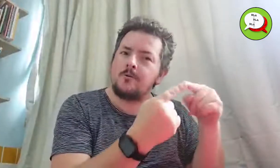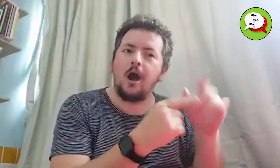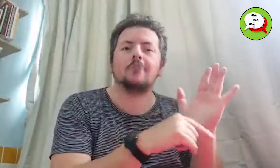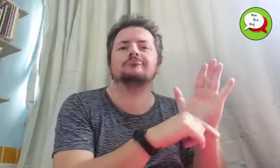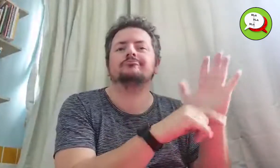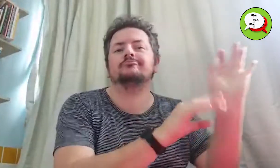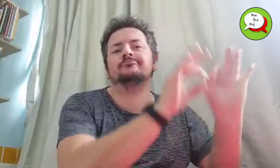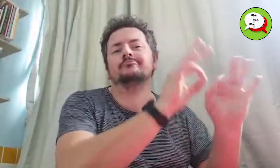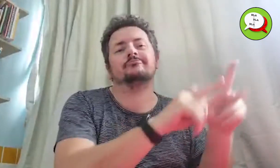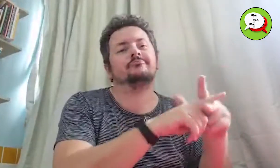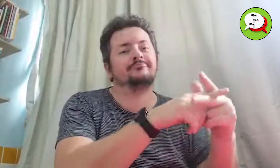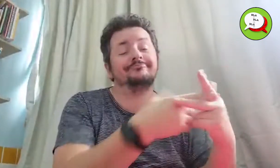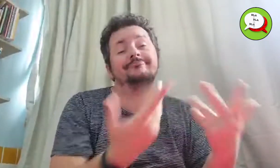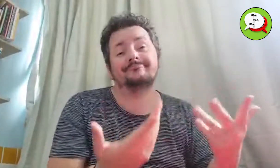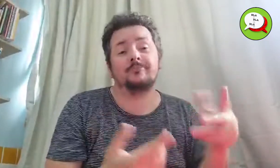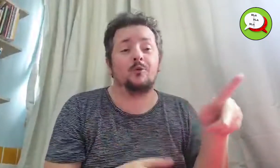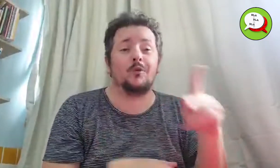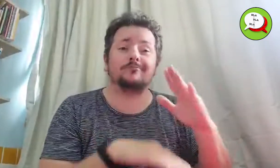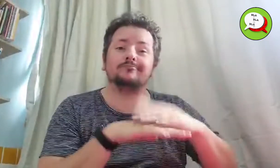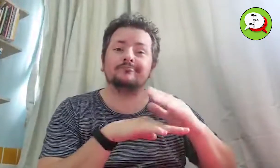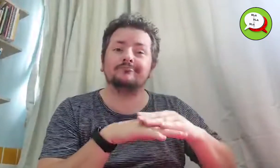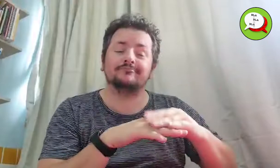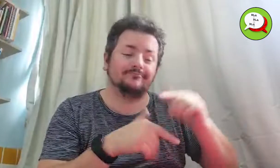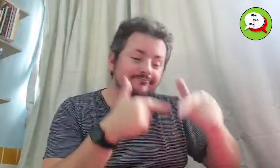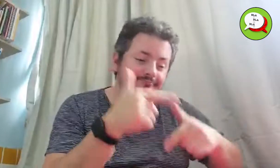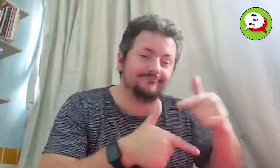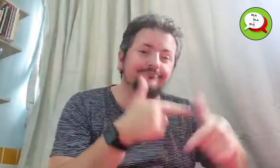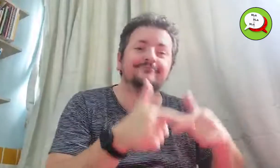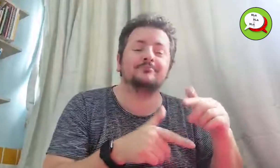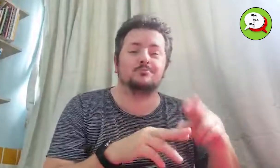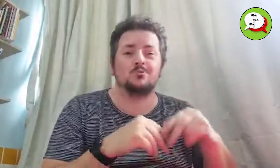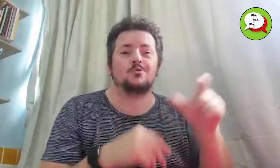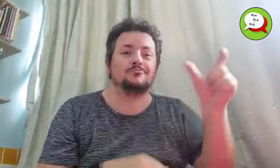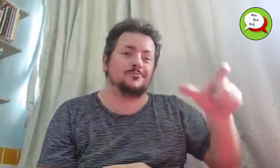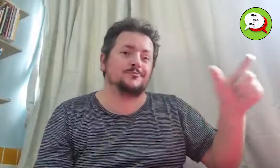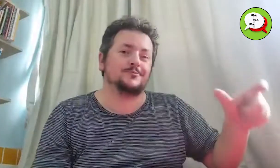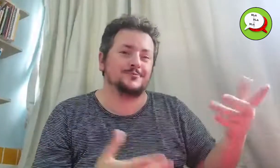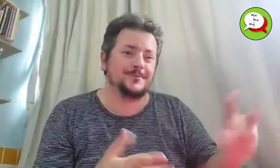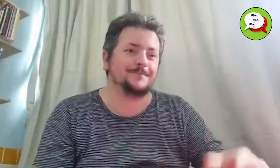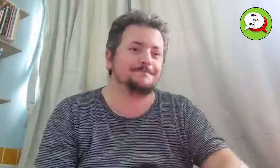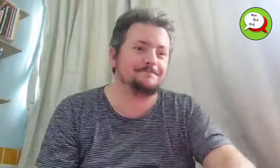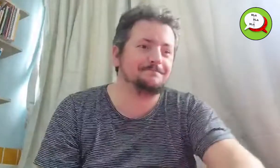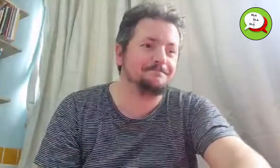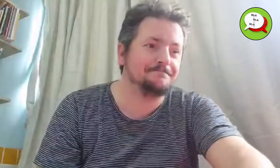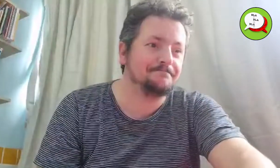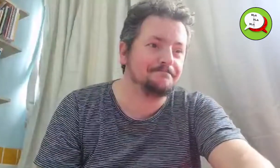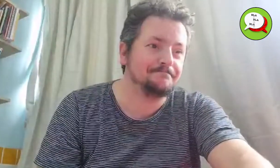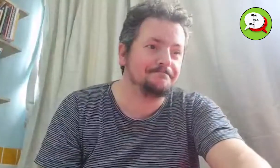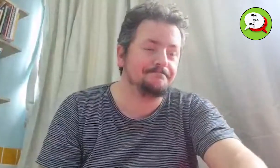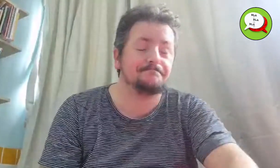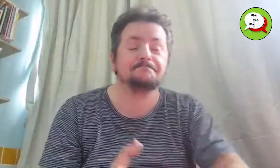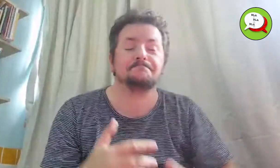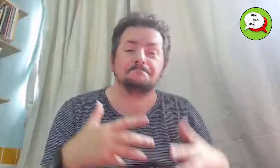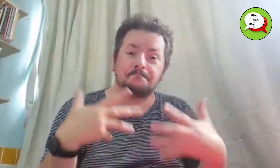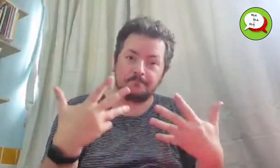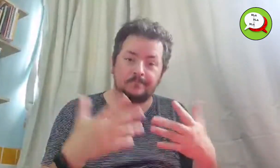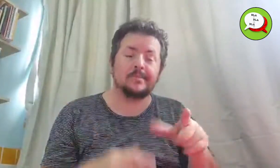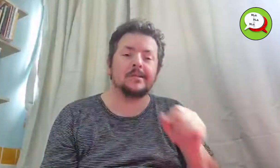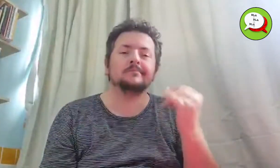Vai mostrar que esse trabalho vai funcionar lá para os professores, lá para os alunos. Então, isso é muito importante. E